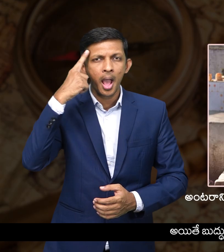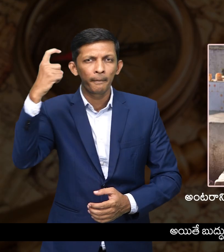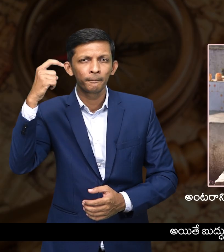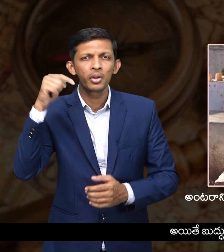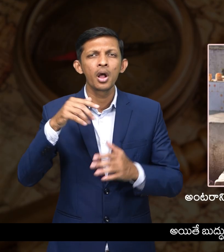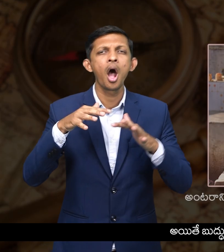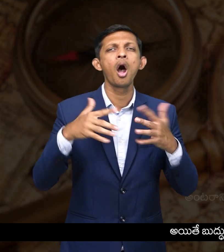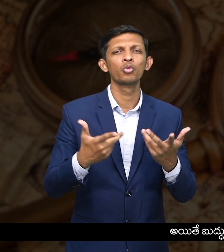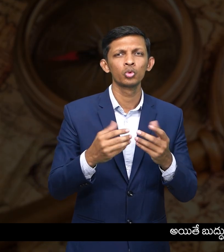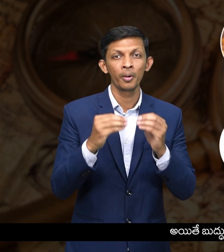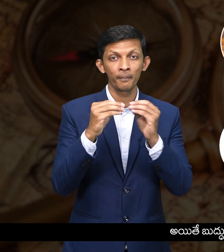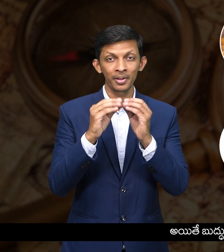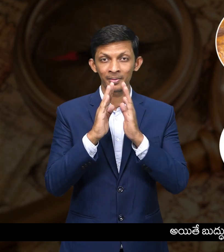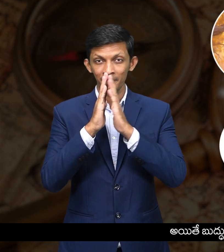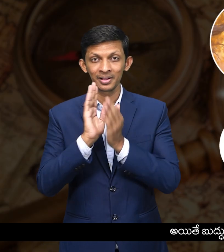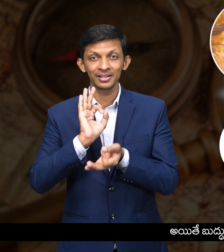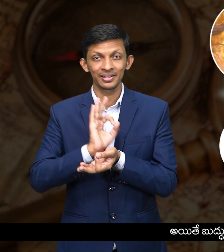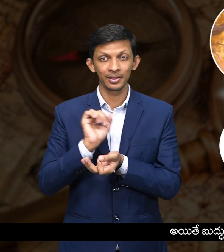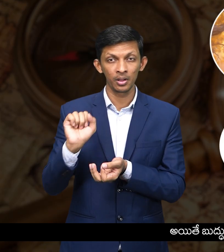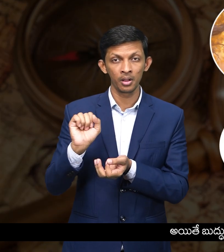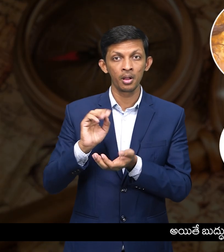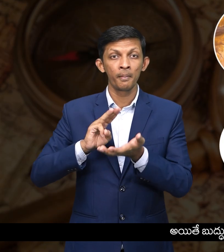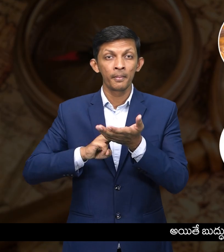అయితే బుద్ధుడు, మహావీరుడు, రామానుజుడు,